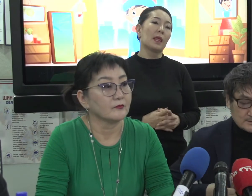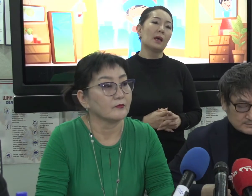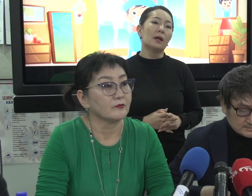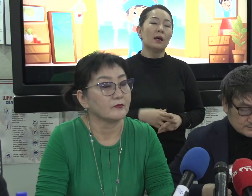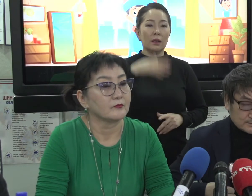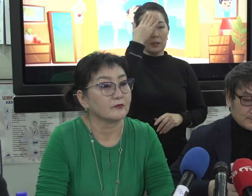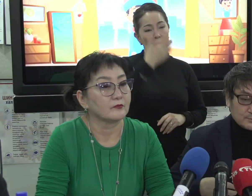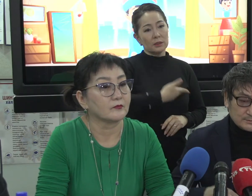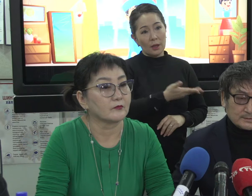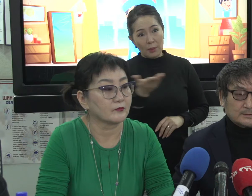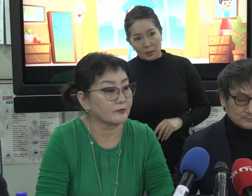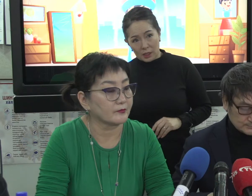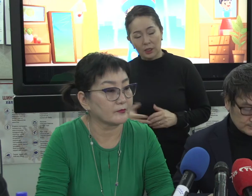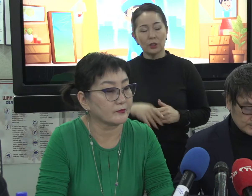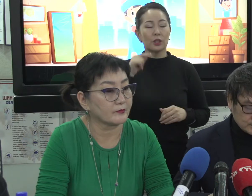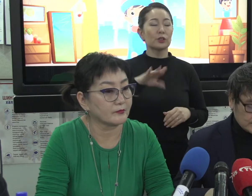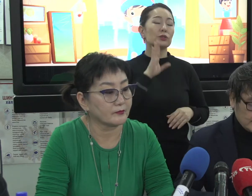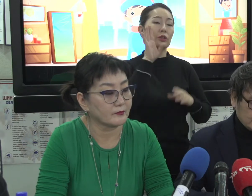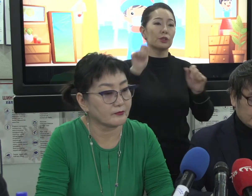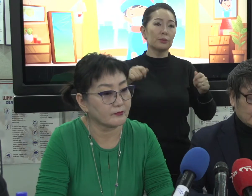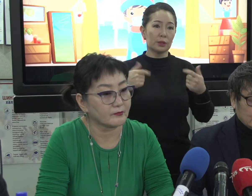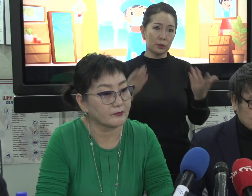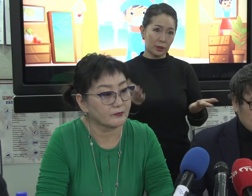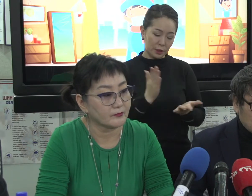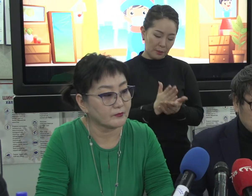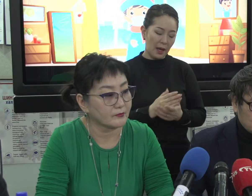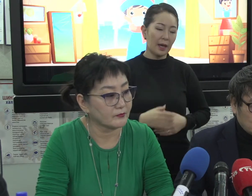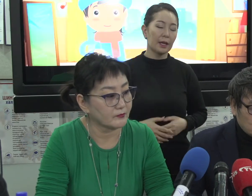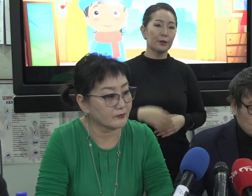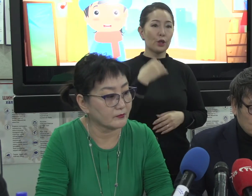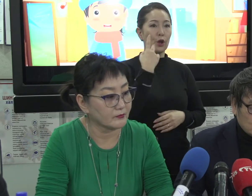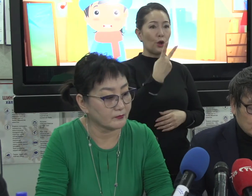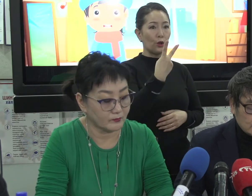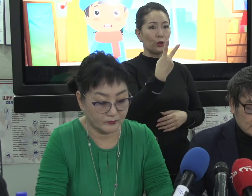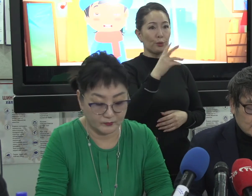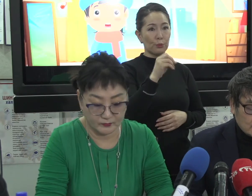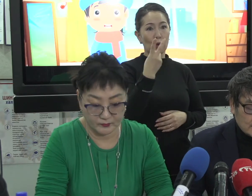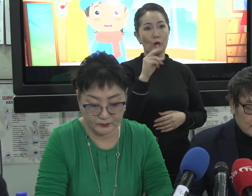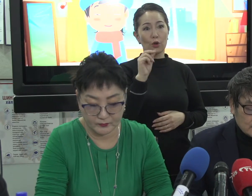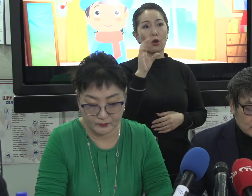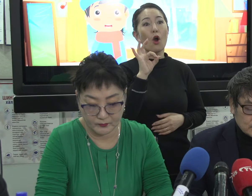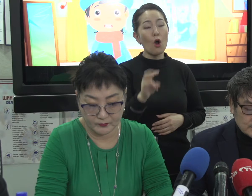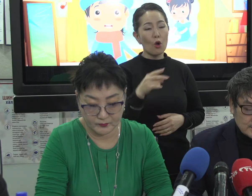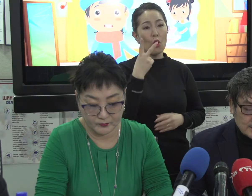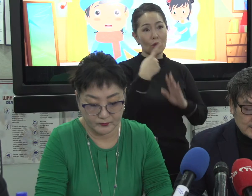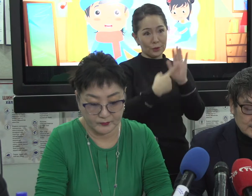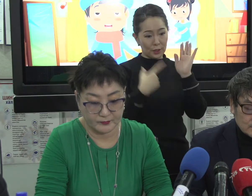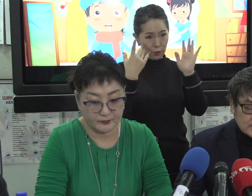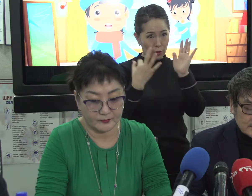За сайн байцгаана уу та бүхэнд энэ өглөөний мэд хүргэе. За 2020 оны 2 сарын 28-нд